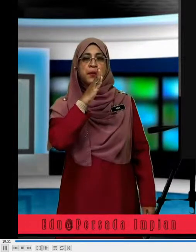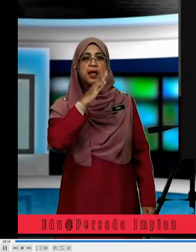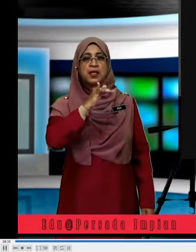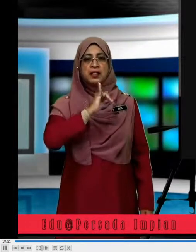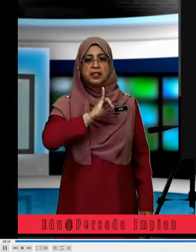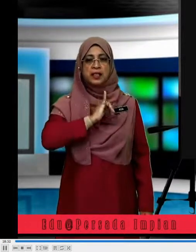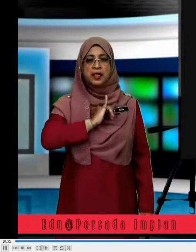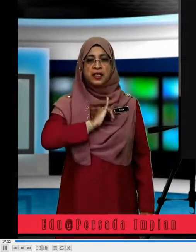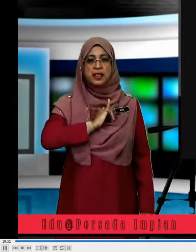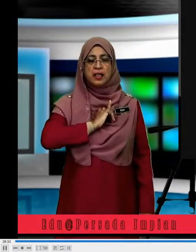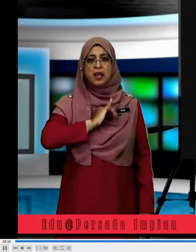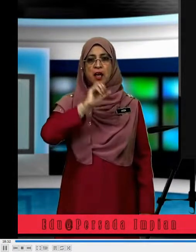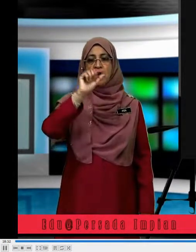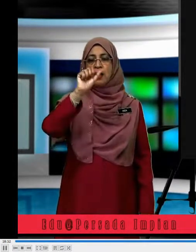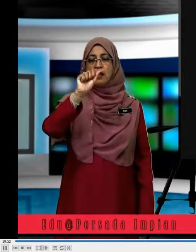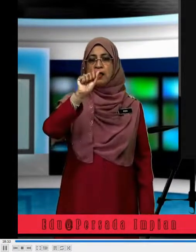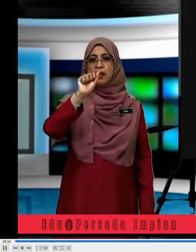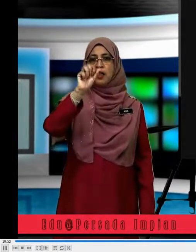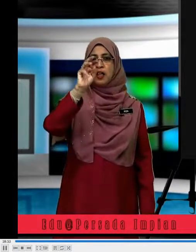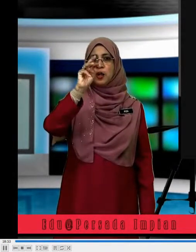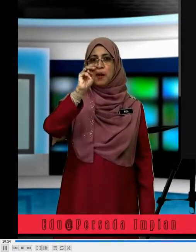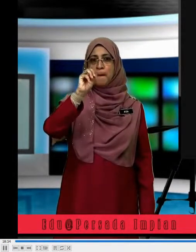Emak saya